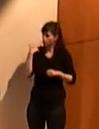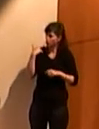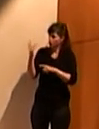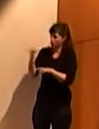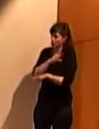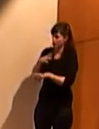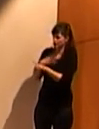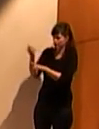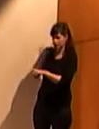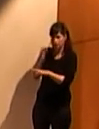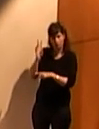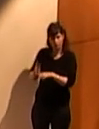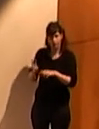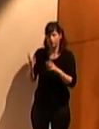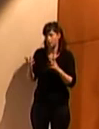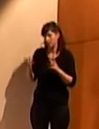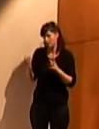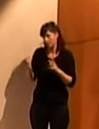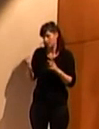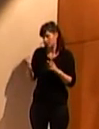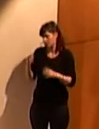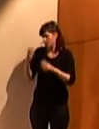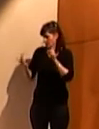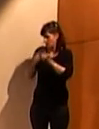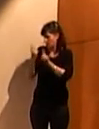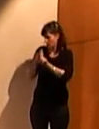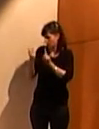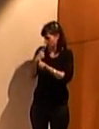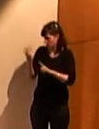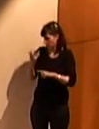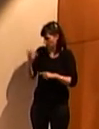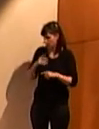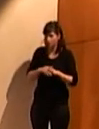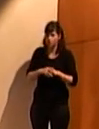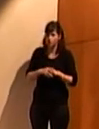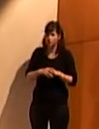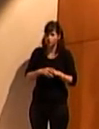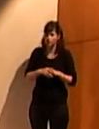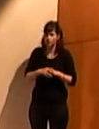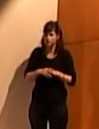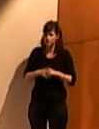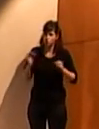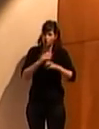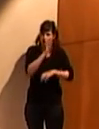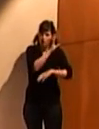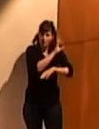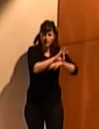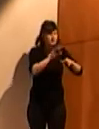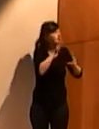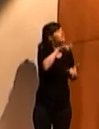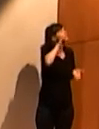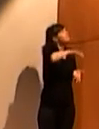c'est excessivement important, c'est de ne pas confier les clés aux architectes et puis